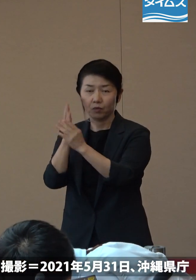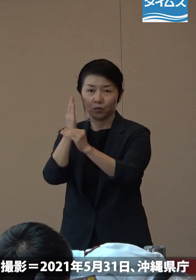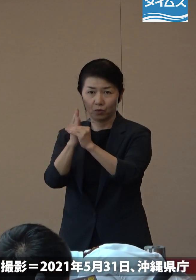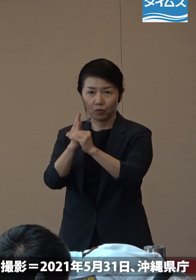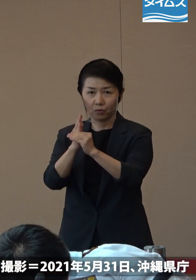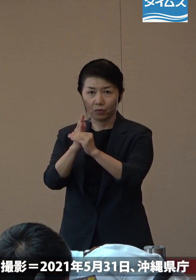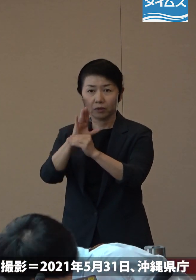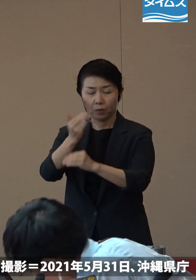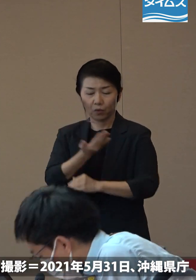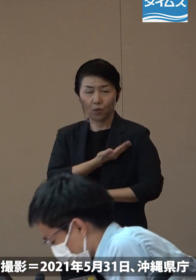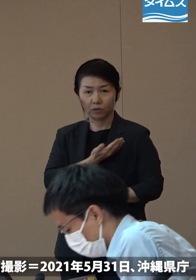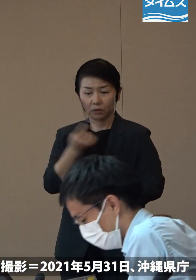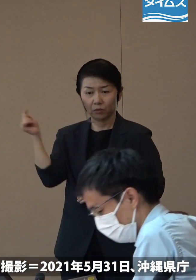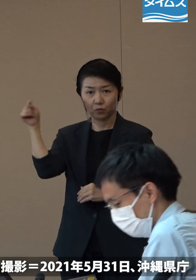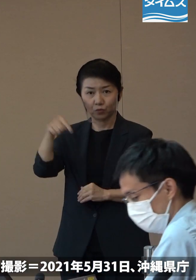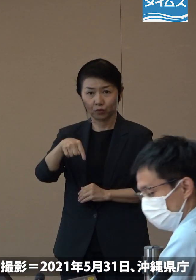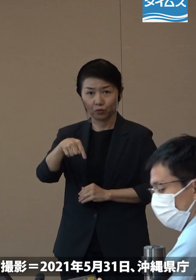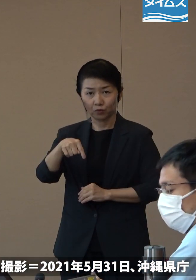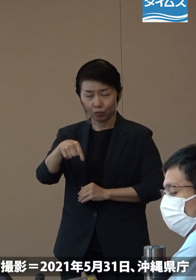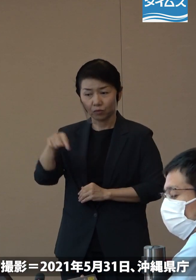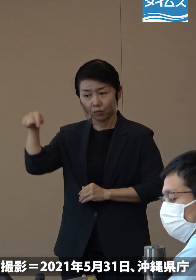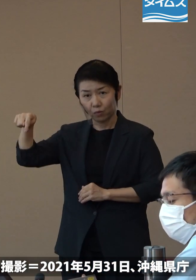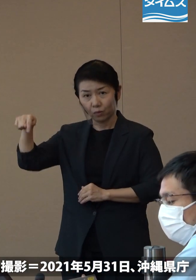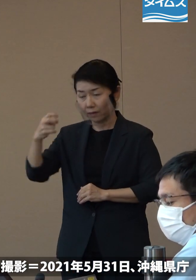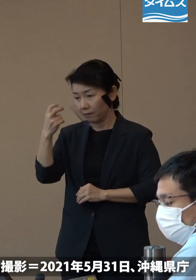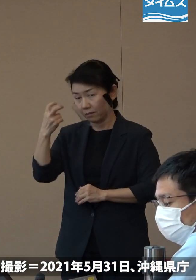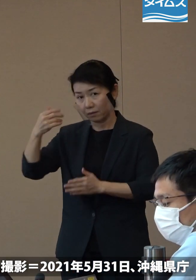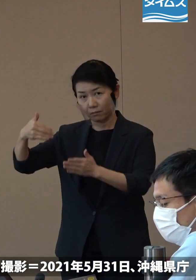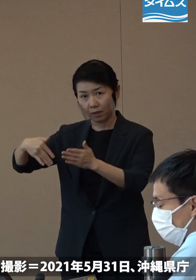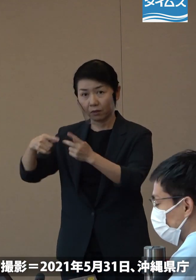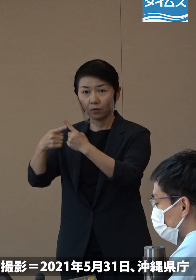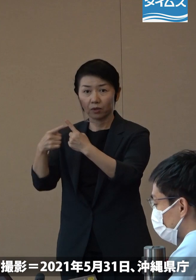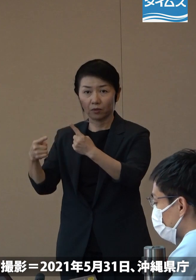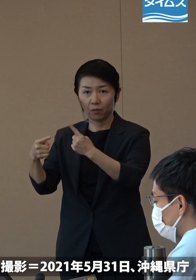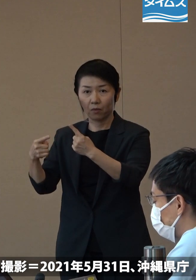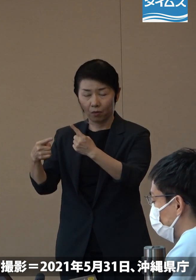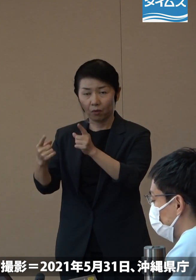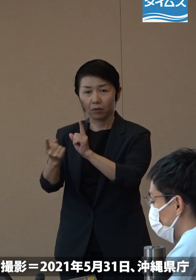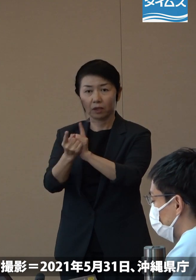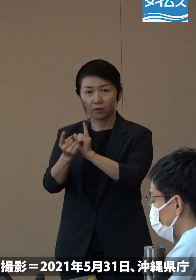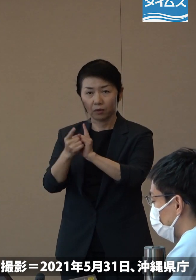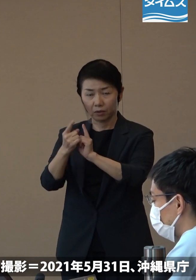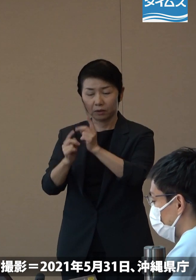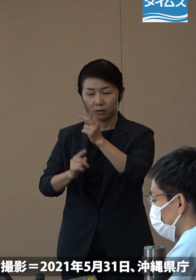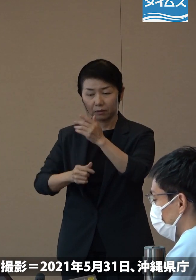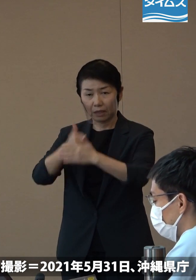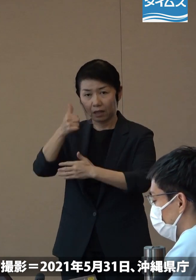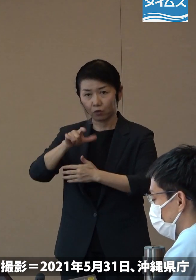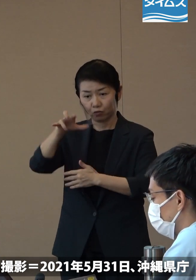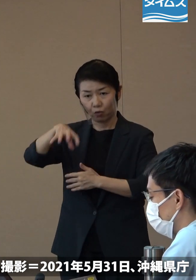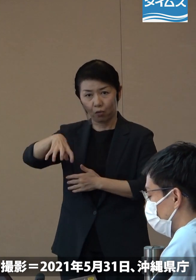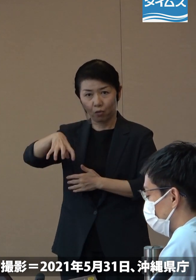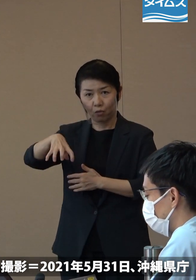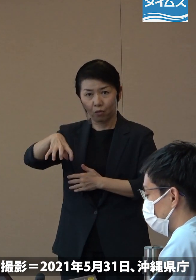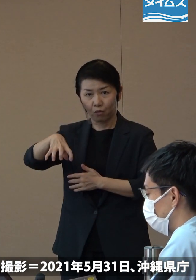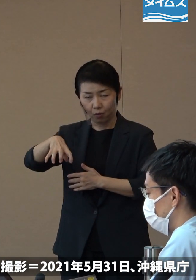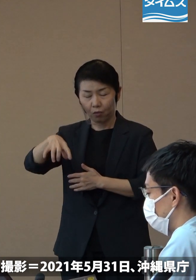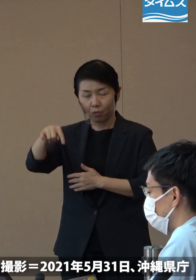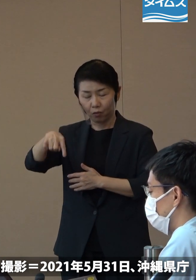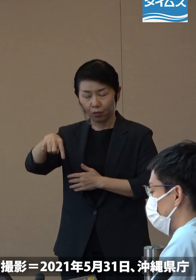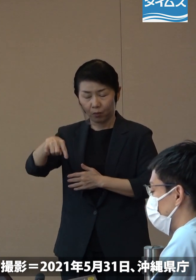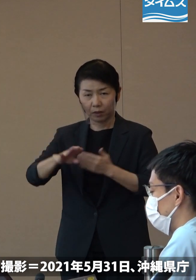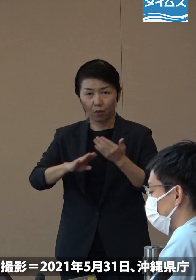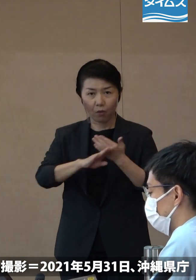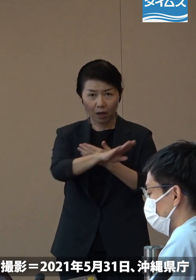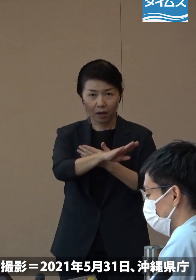むを得ない事情により出発地での検査を受けられなかった方などを対象に、本土からの直行便の就航する